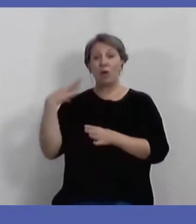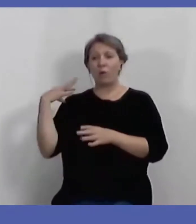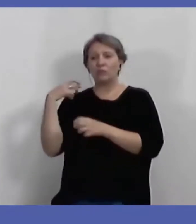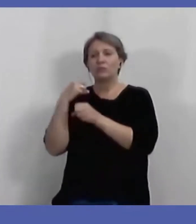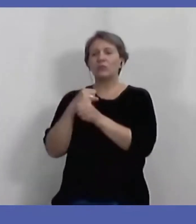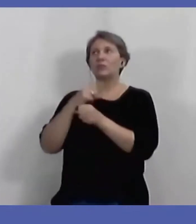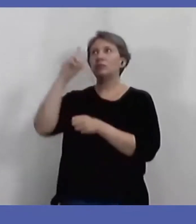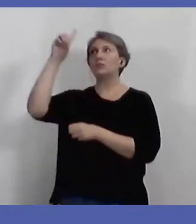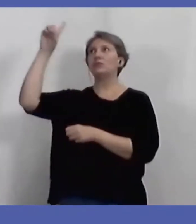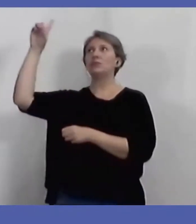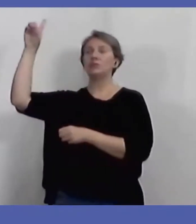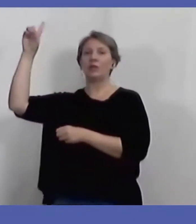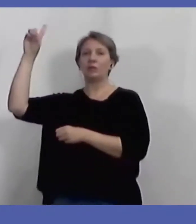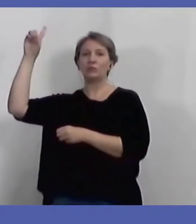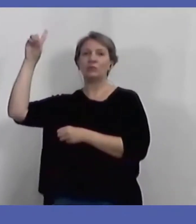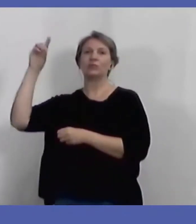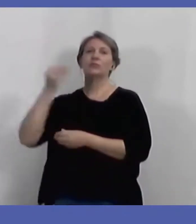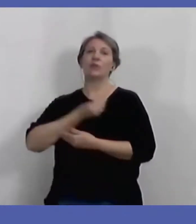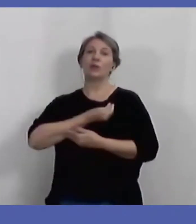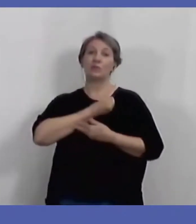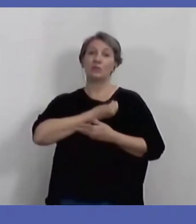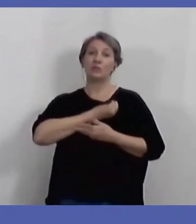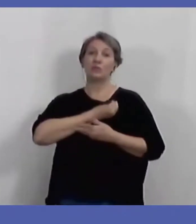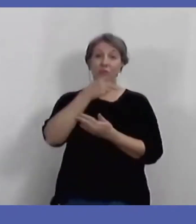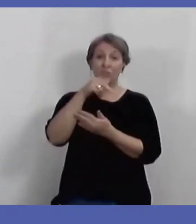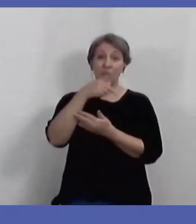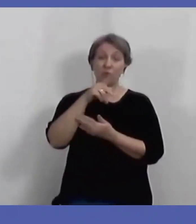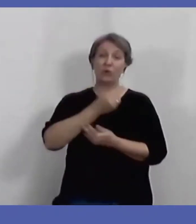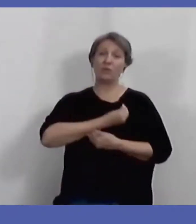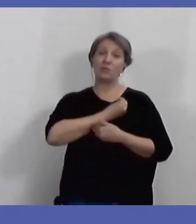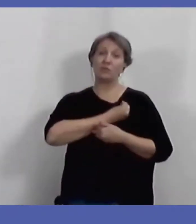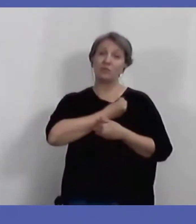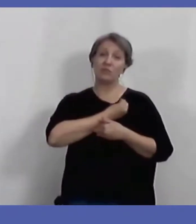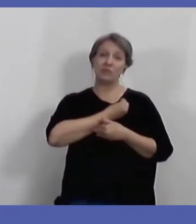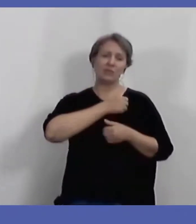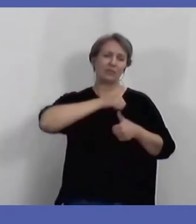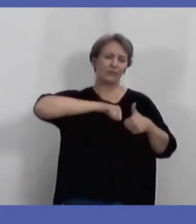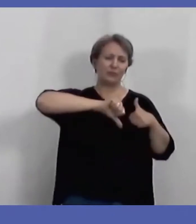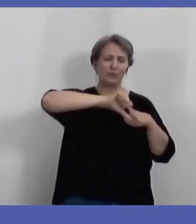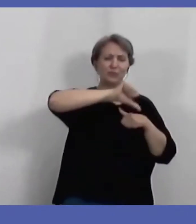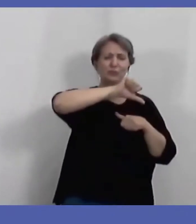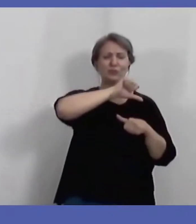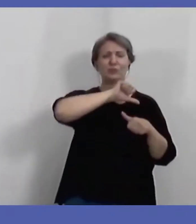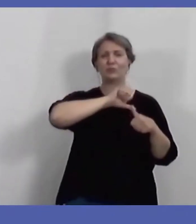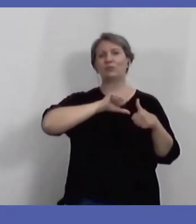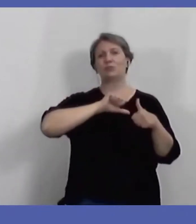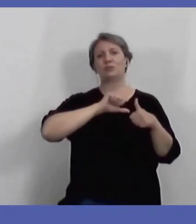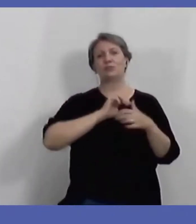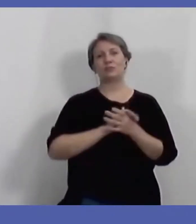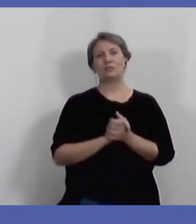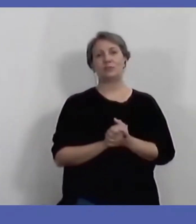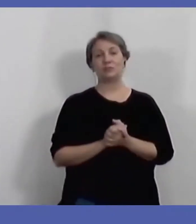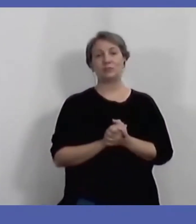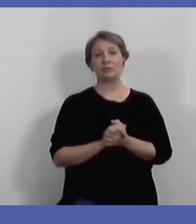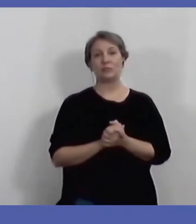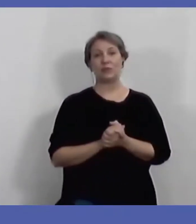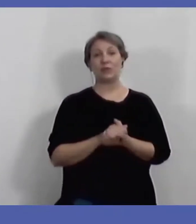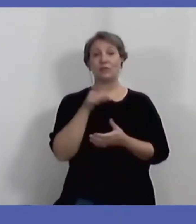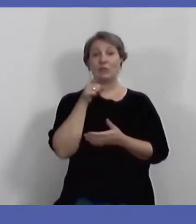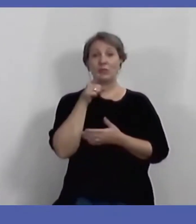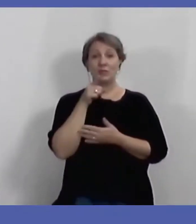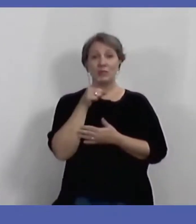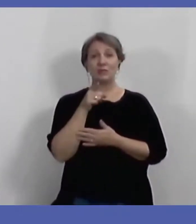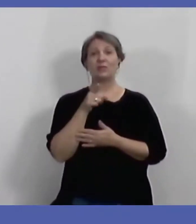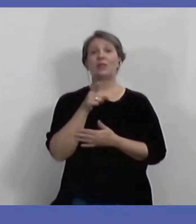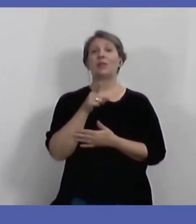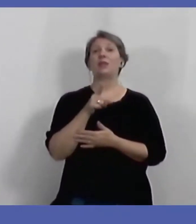Amém? Porque Deus quer que você seja um dos que está edificando sua igreja.